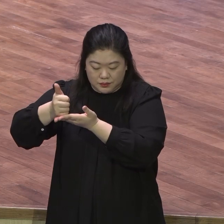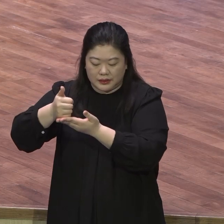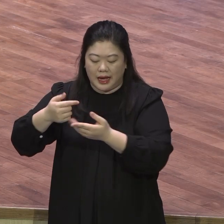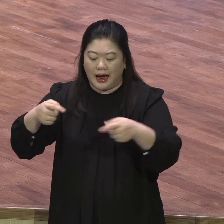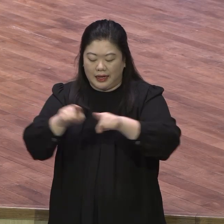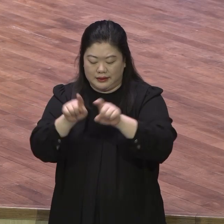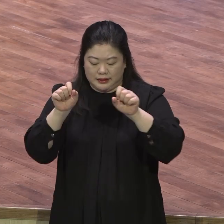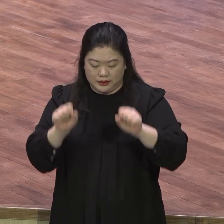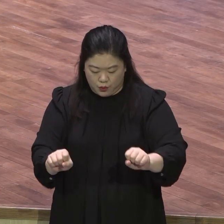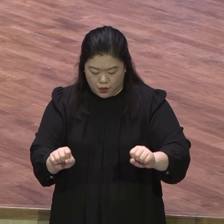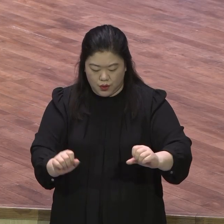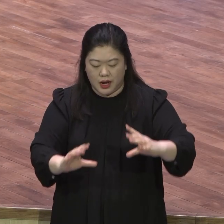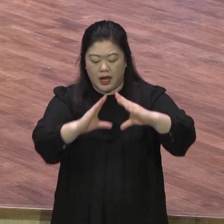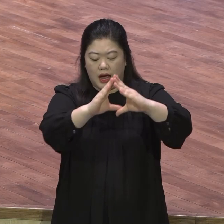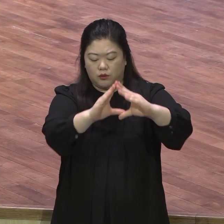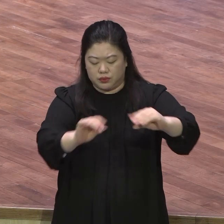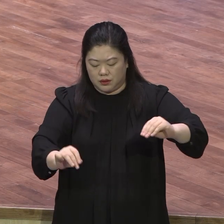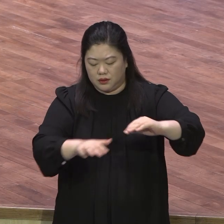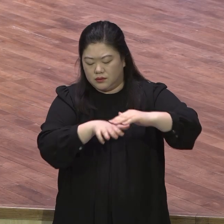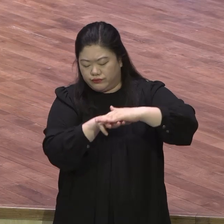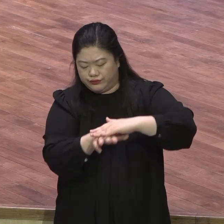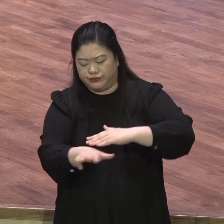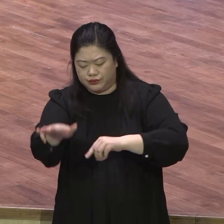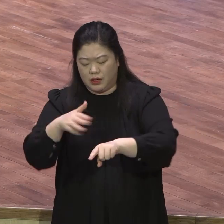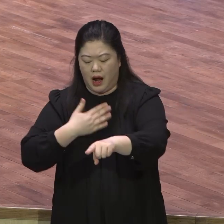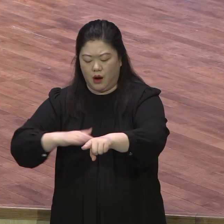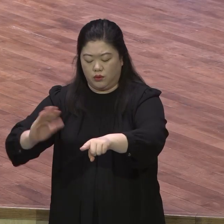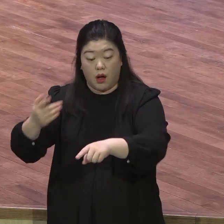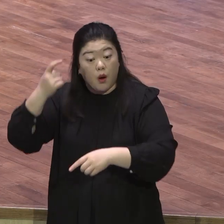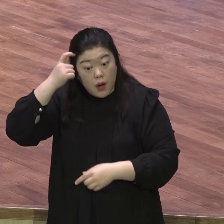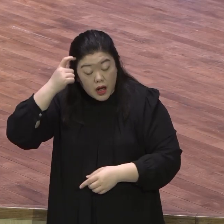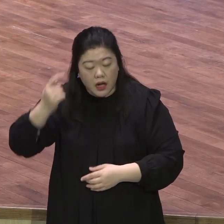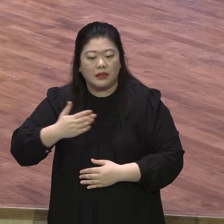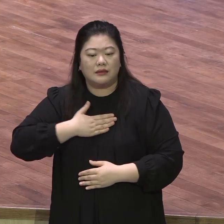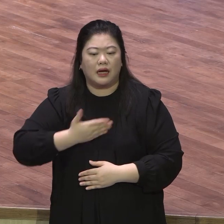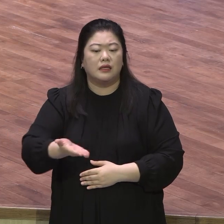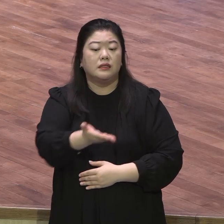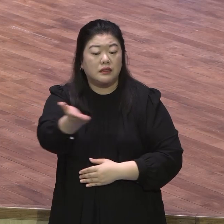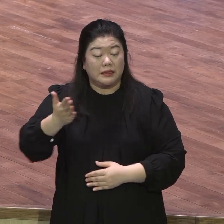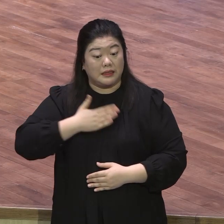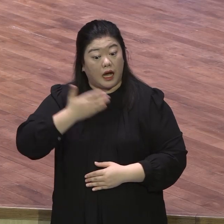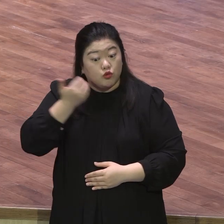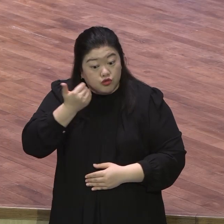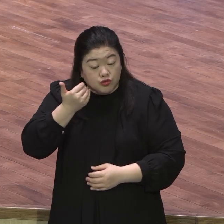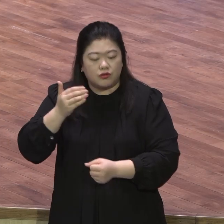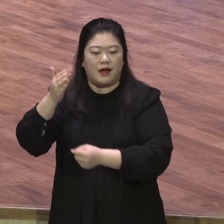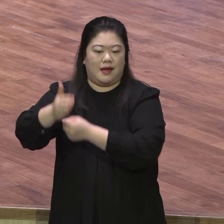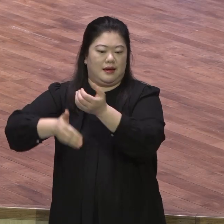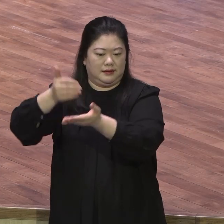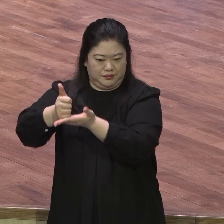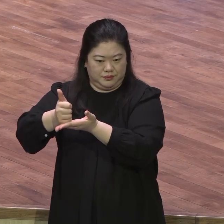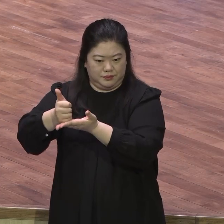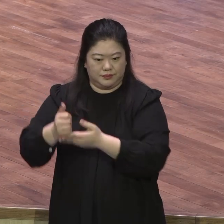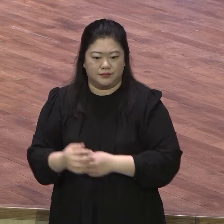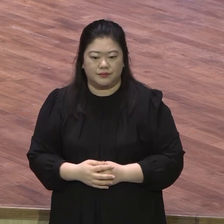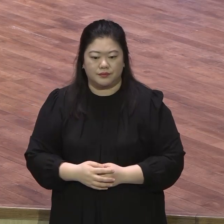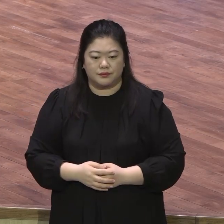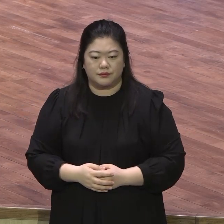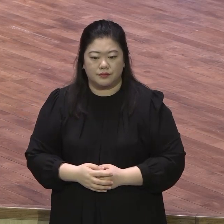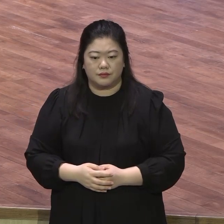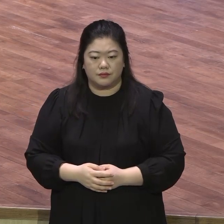그하려고 그들을 애급당에서 인도하여 낸 줄을 알리라. 나는 그들의 하나님 여완이라. 왜 출국을 시키냐.